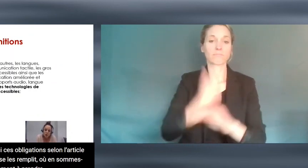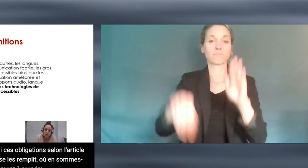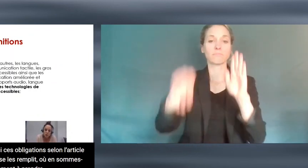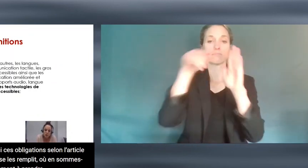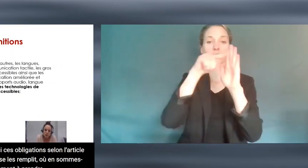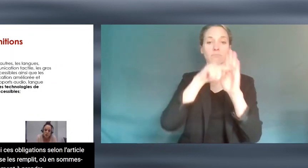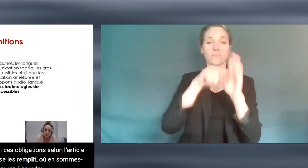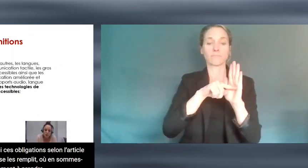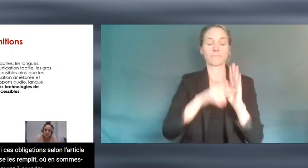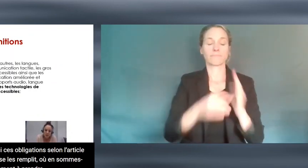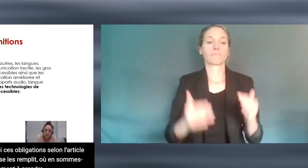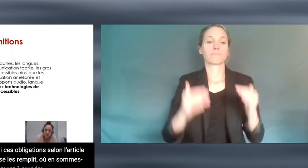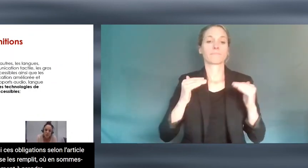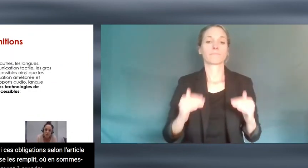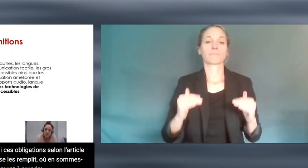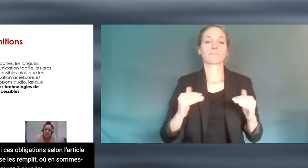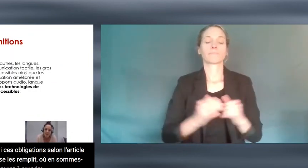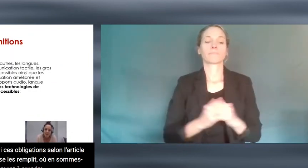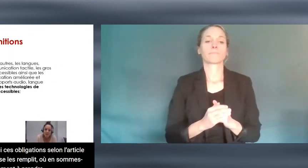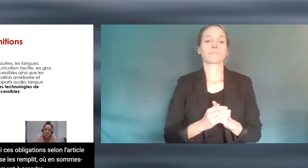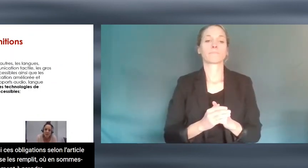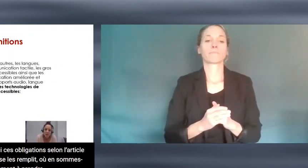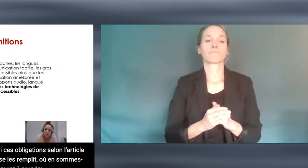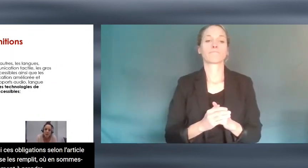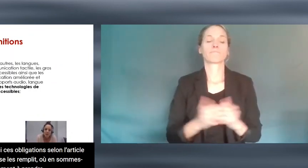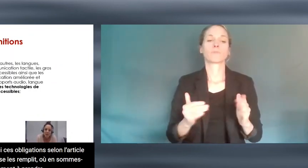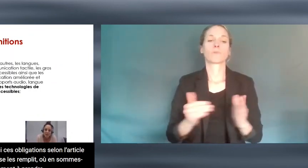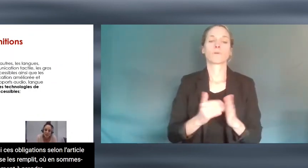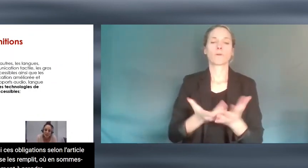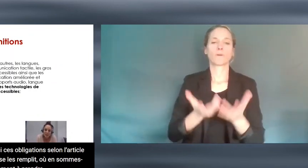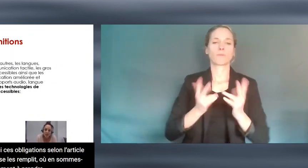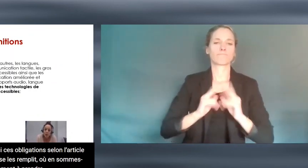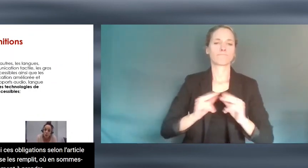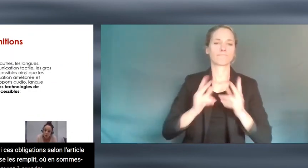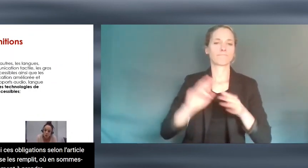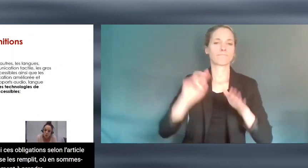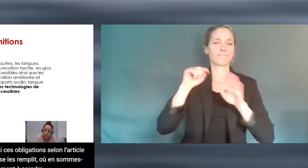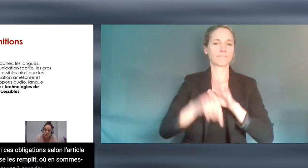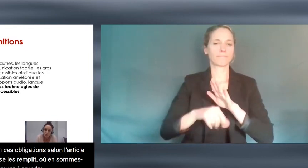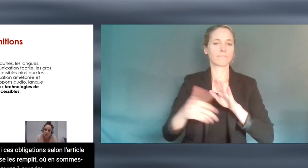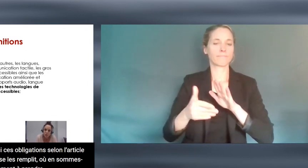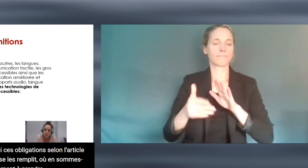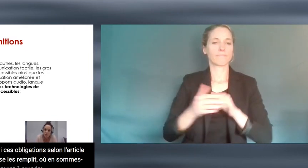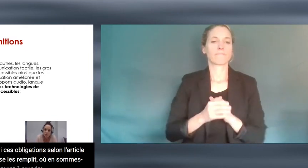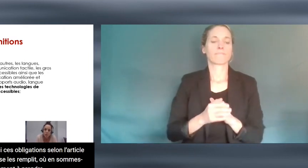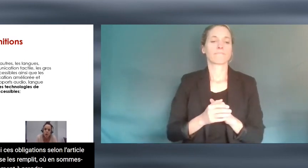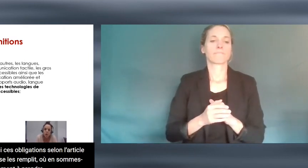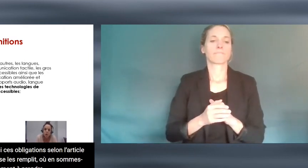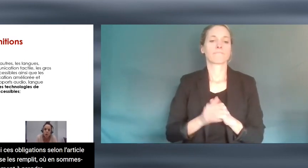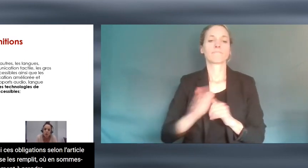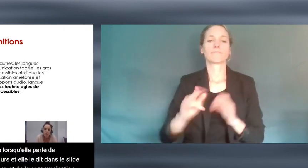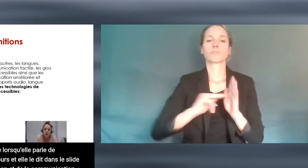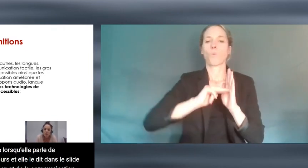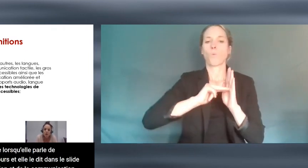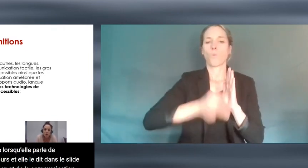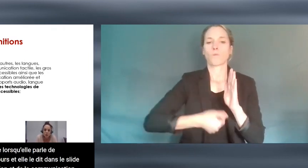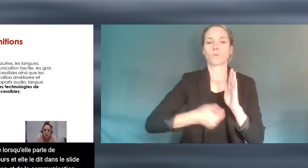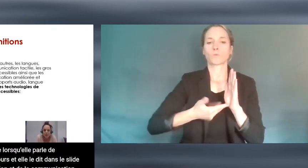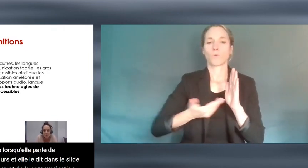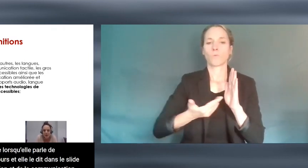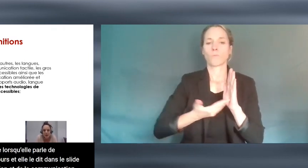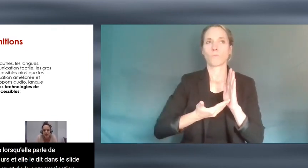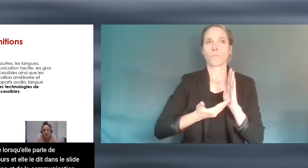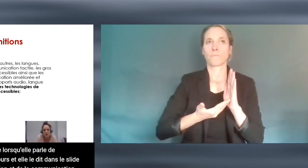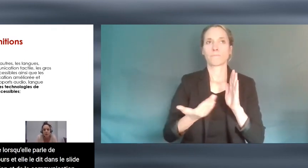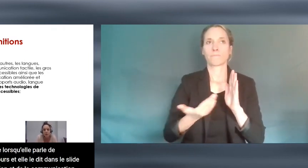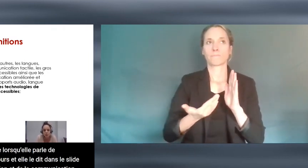Encore une précision, c'est qu'il est très clair au sens de la Convention que